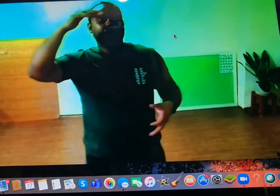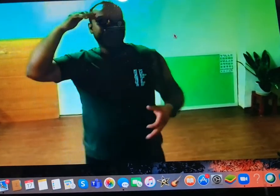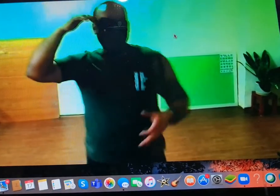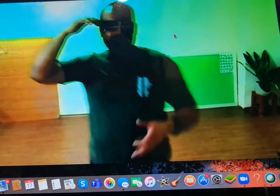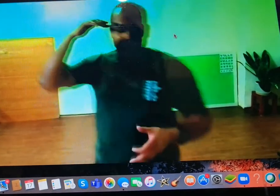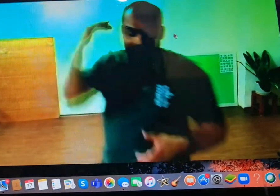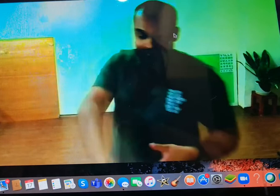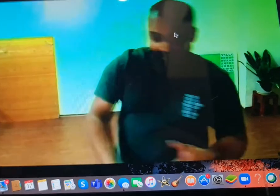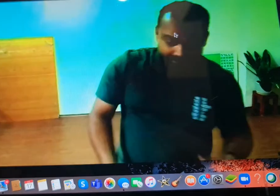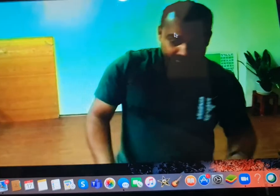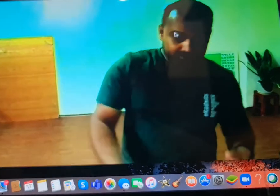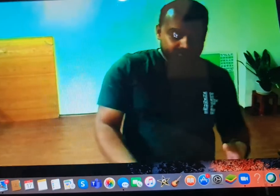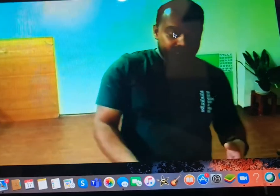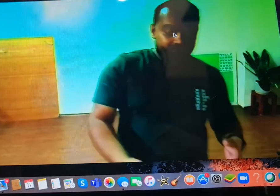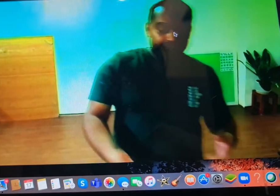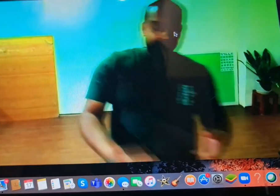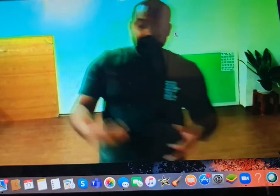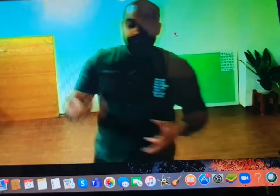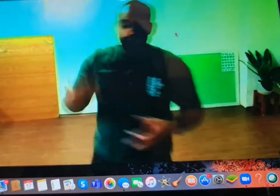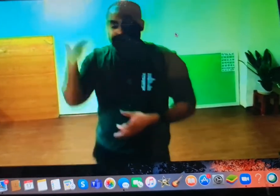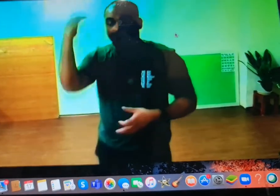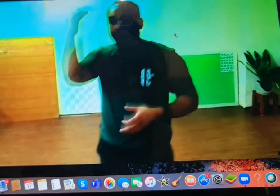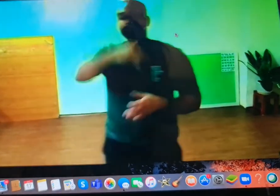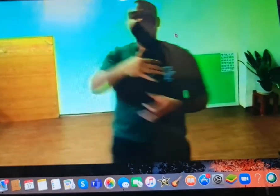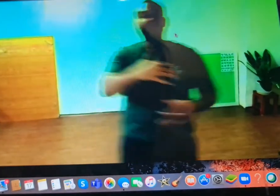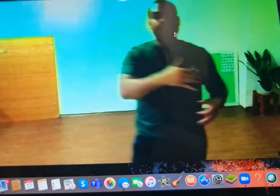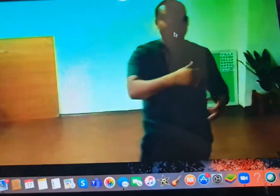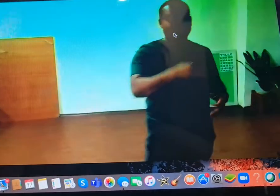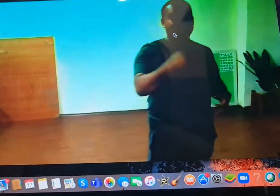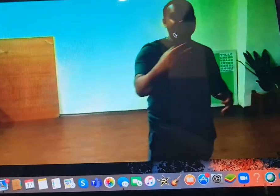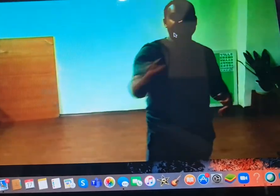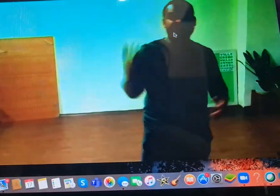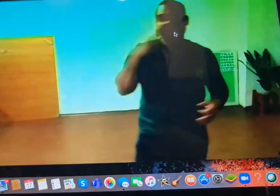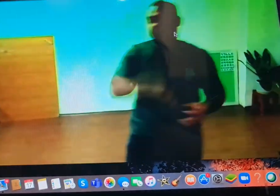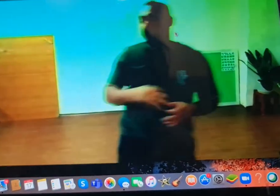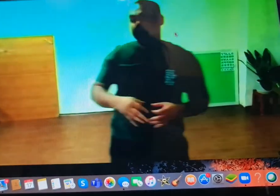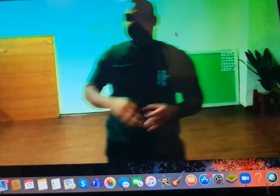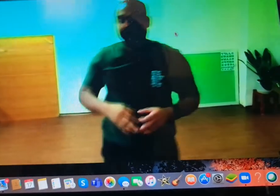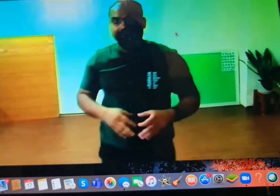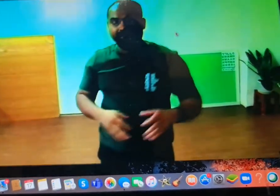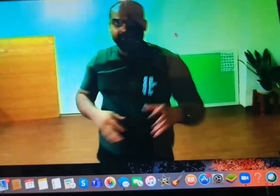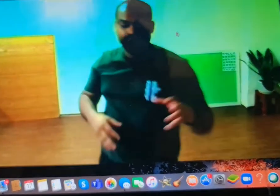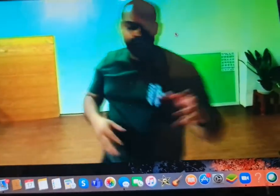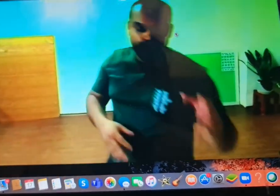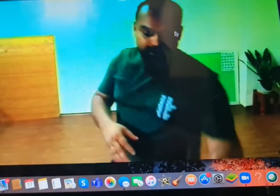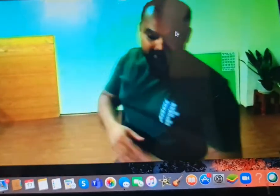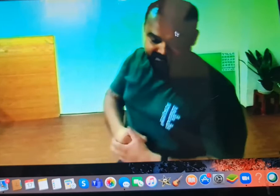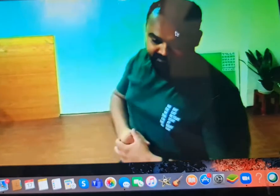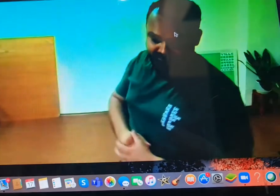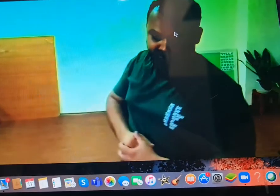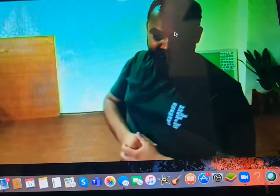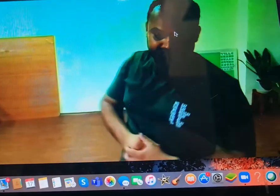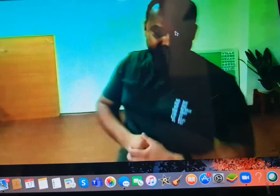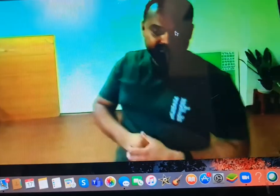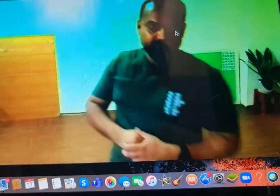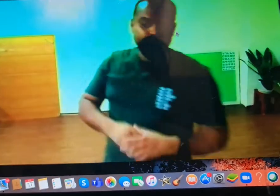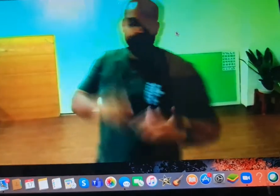जो कलरी में उस समय पे जो बच्चे विद्या प्राप्त करने के लिए जो गुरु के पास आते थे, उनको